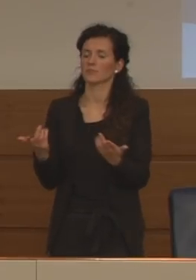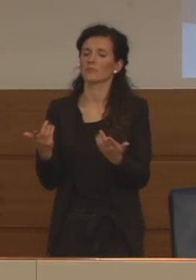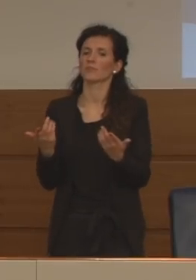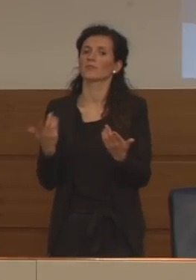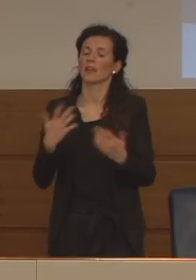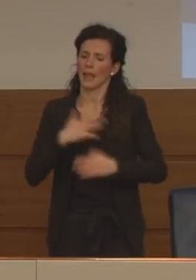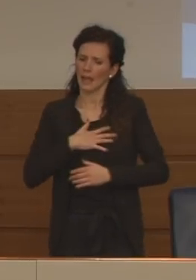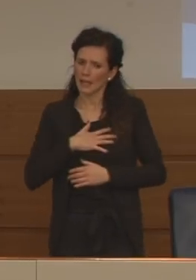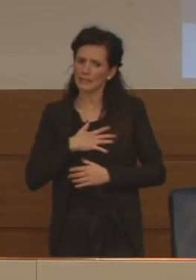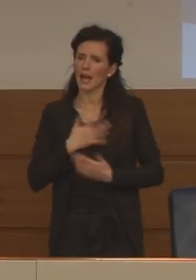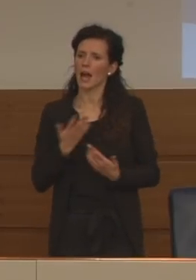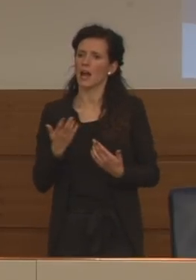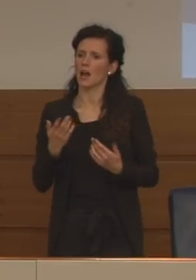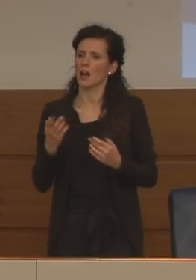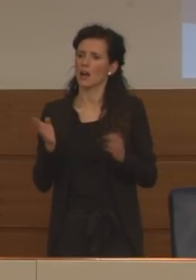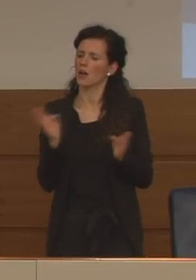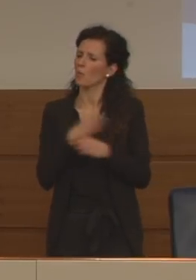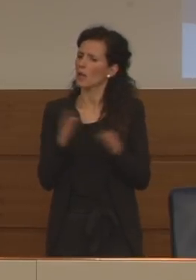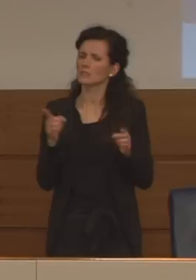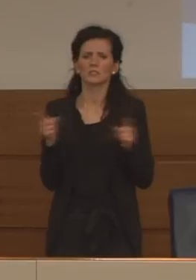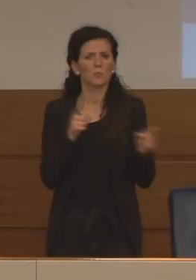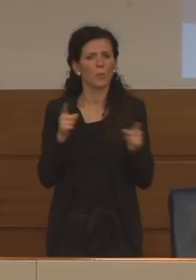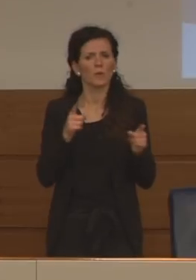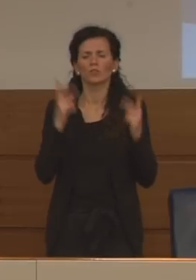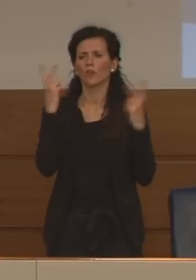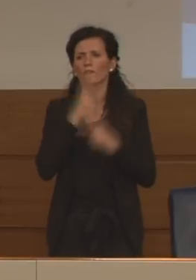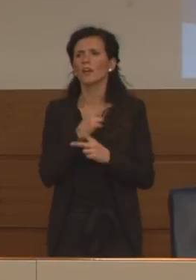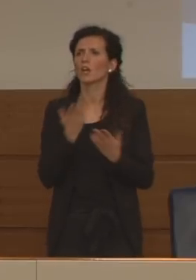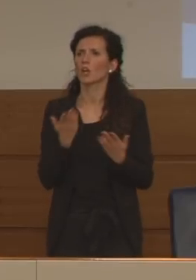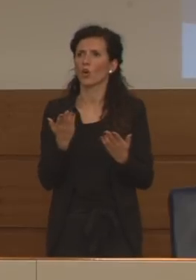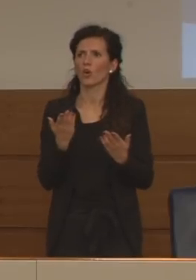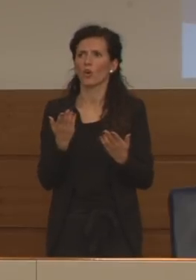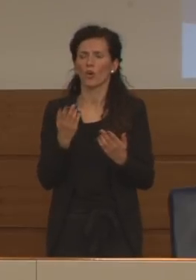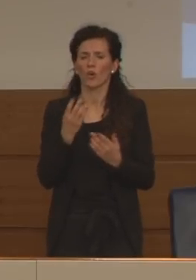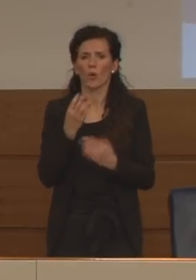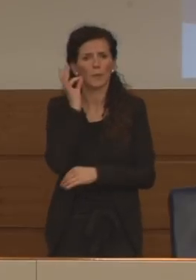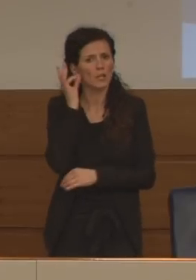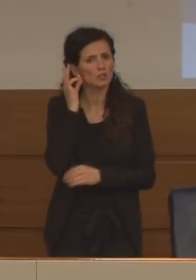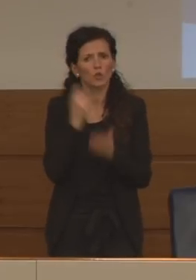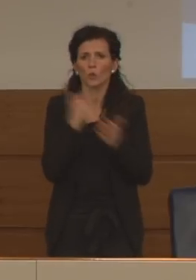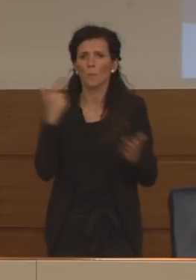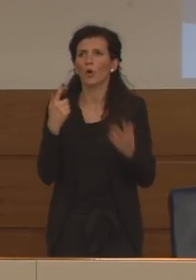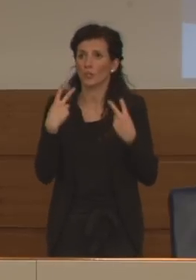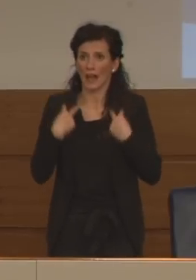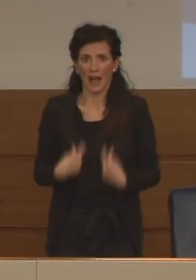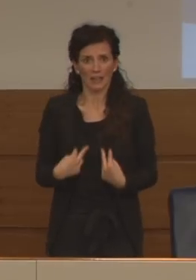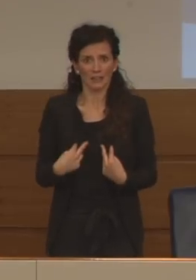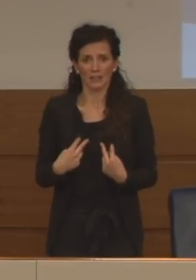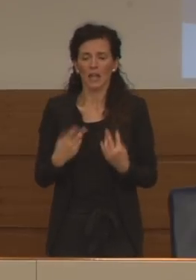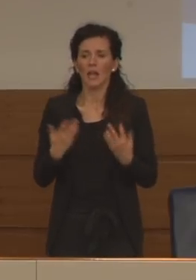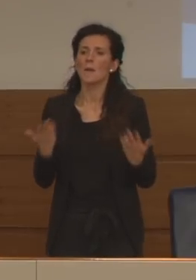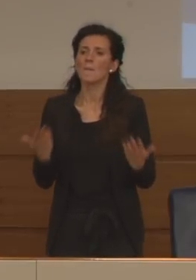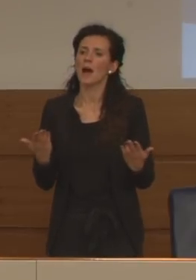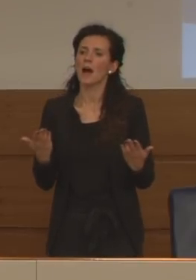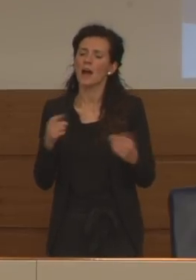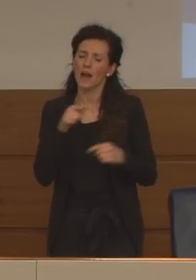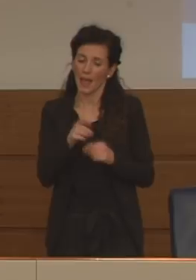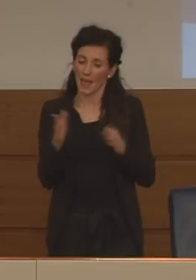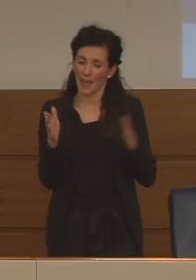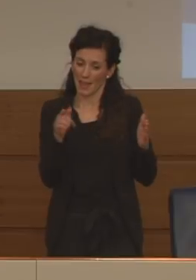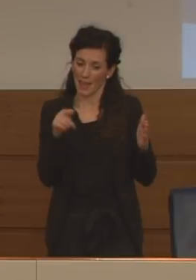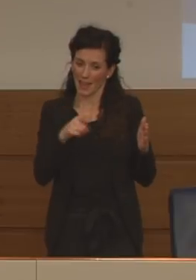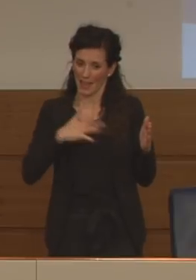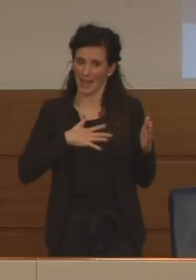momento è preziosa per tutti noi però ci dà anche in qualche modo se volete il target